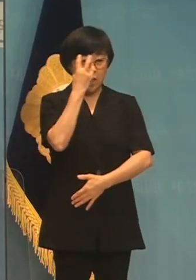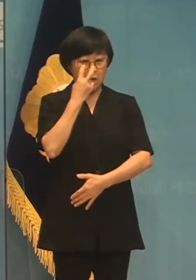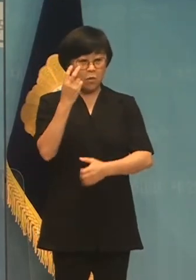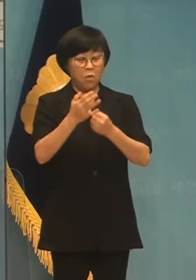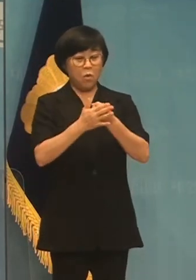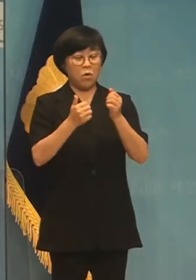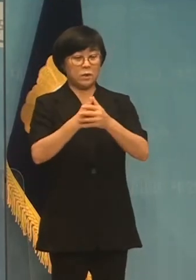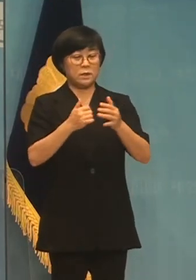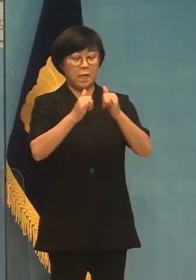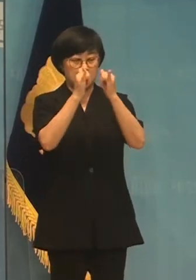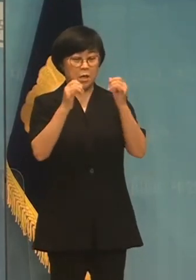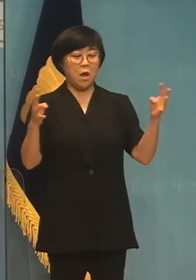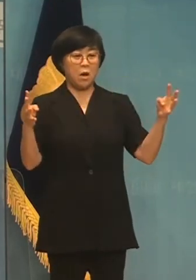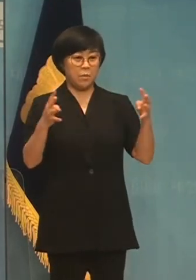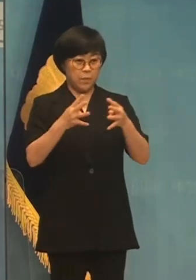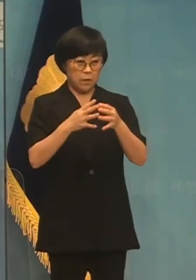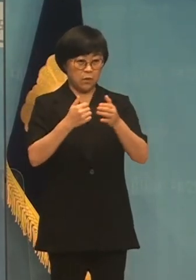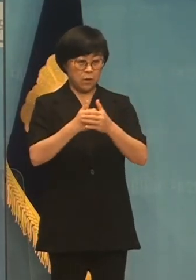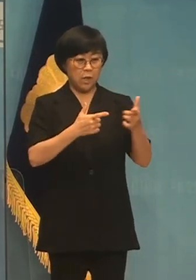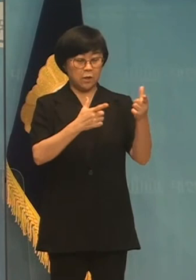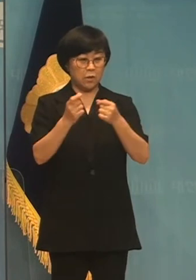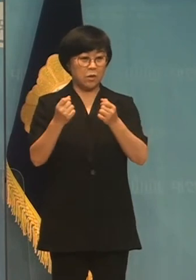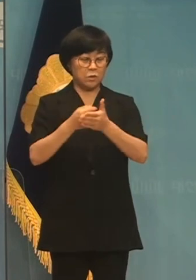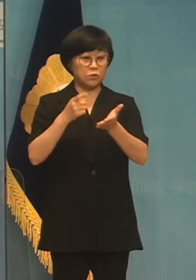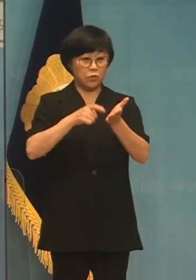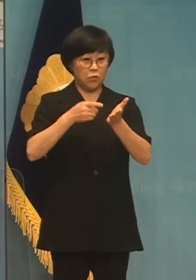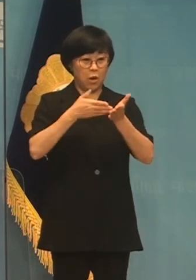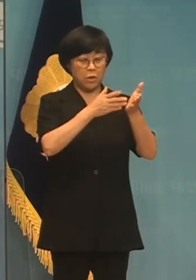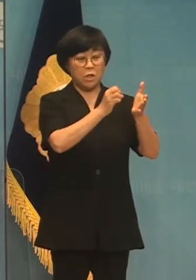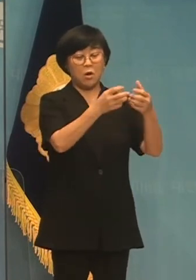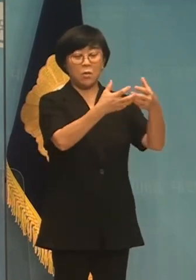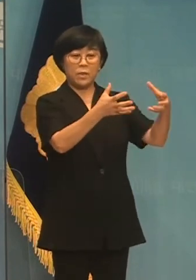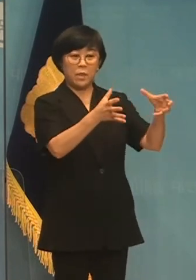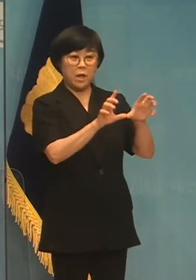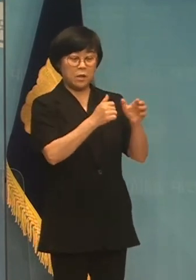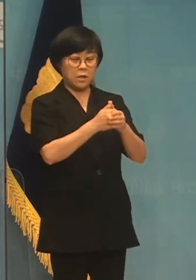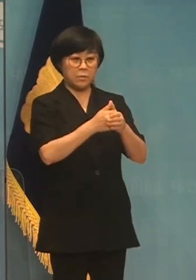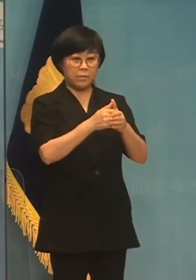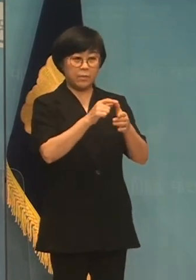것을 촉구합니다. 정부 여당의